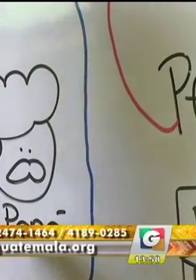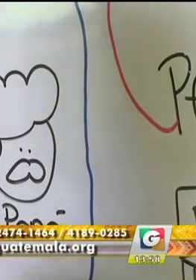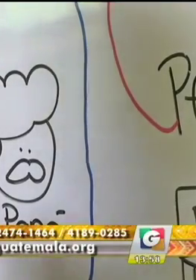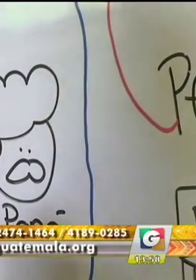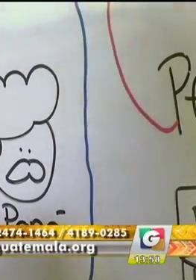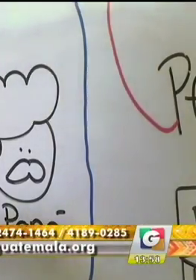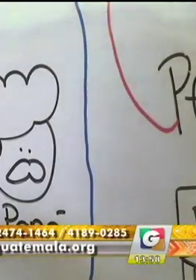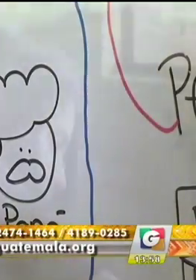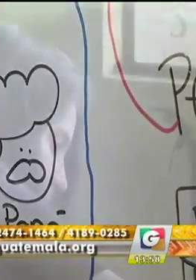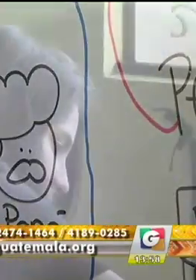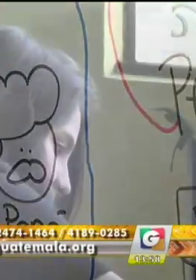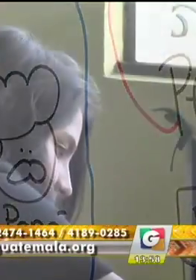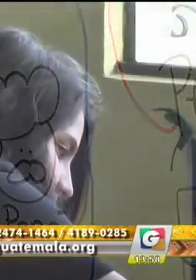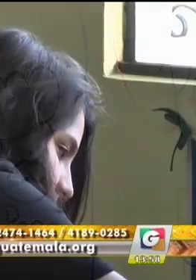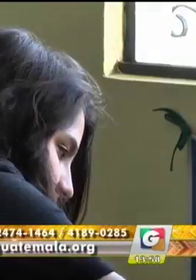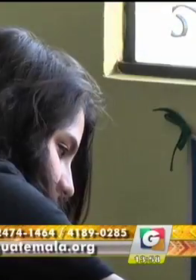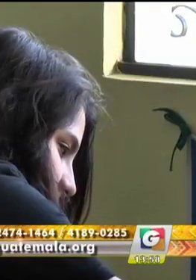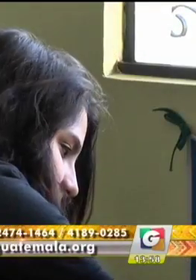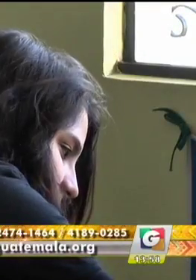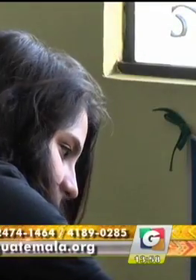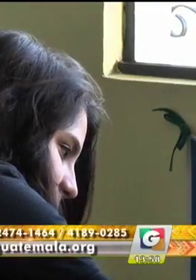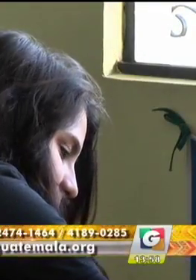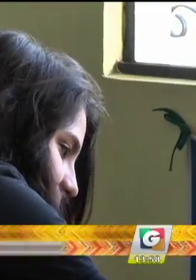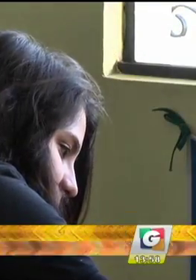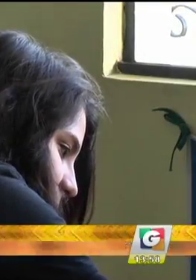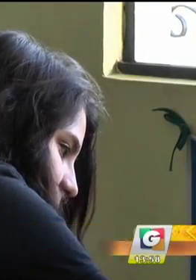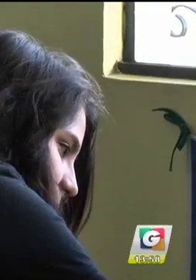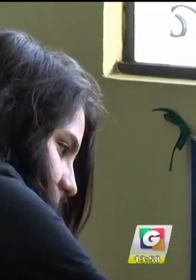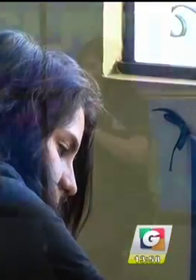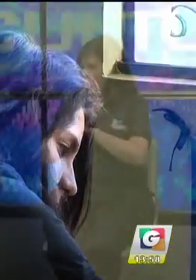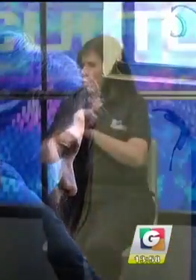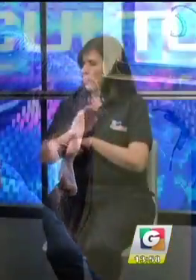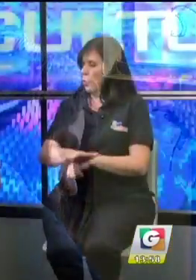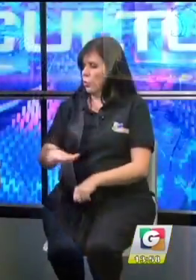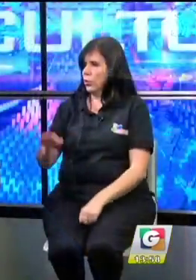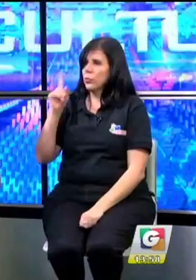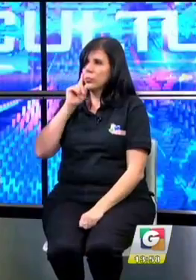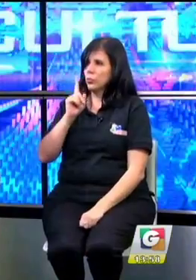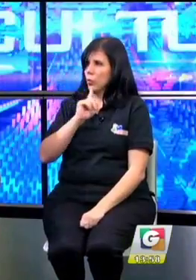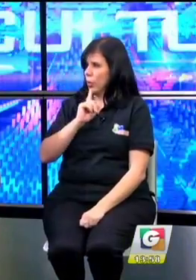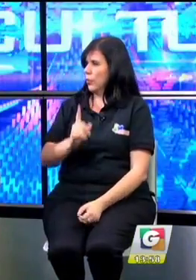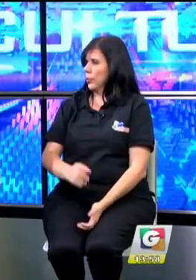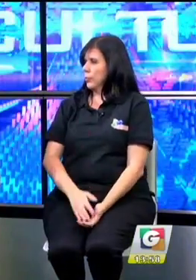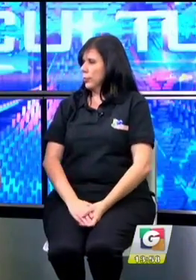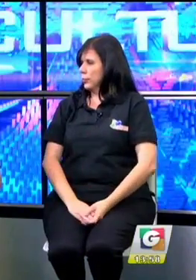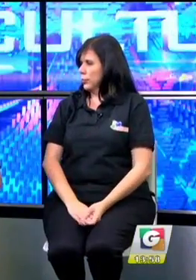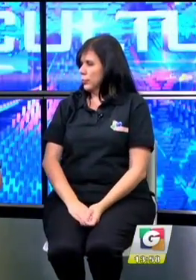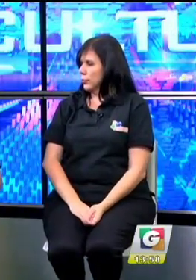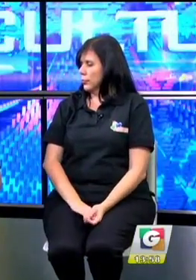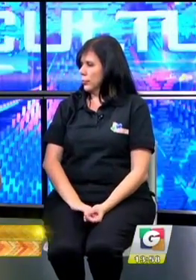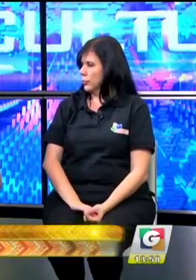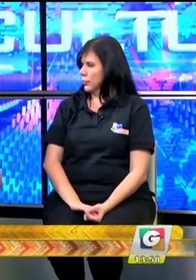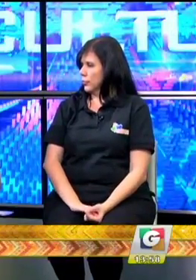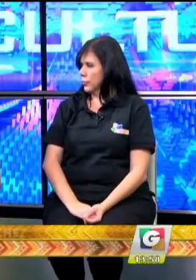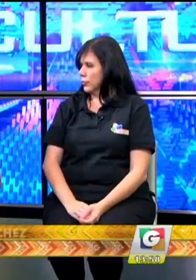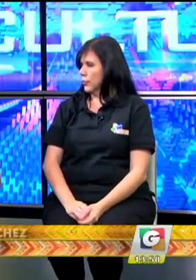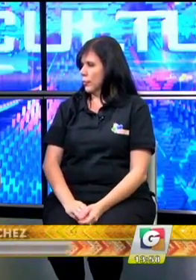nivelación escolar. Aquí trabajamos directamente con los niños, están en diferentes niveles, tenemos desde el nivel 1 hasta el nivel